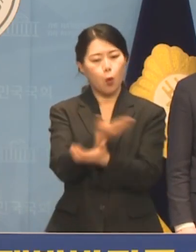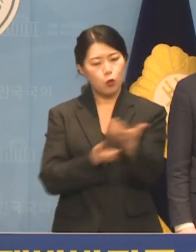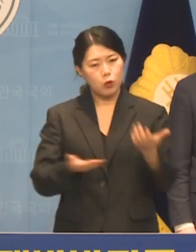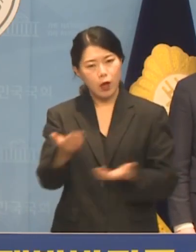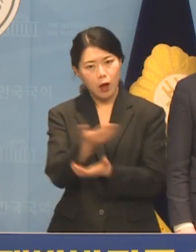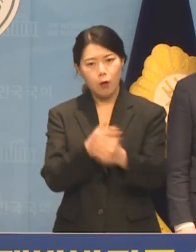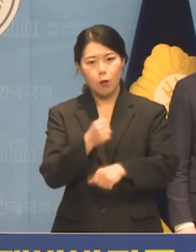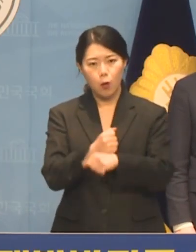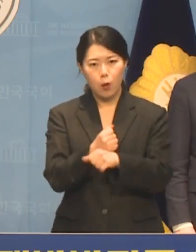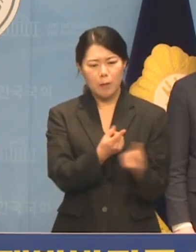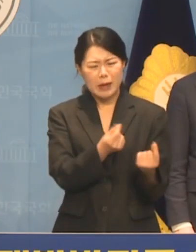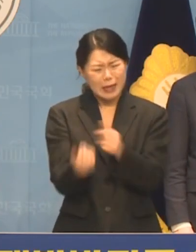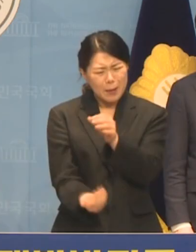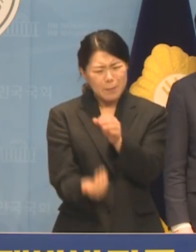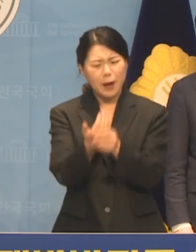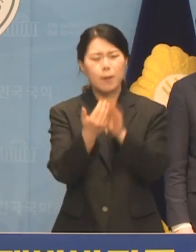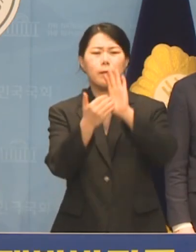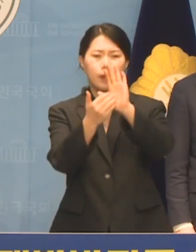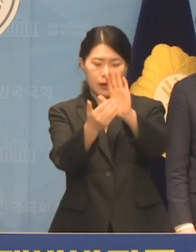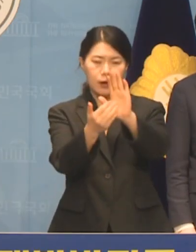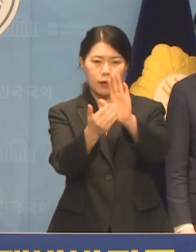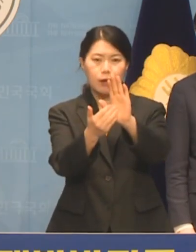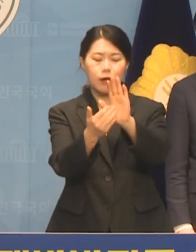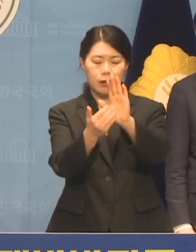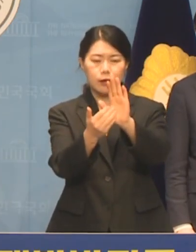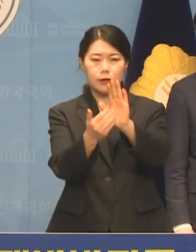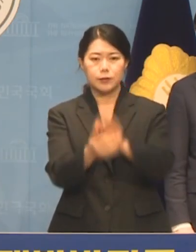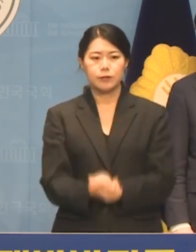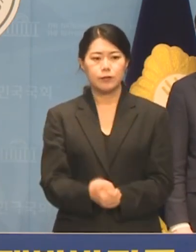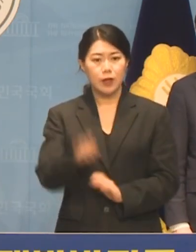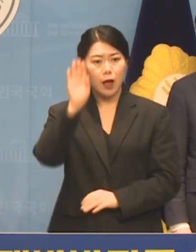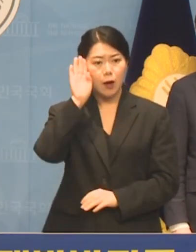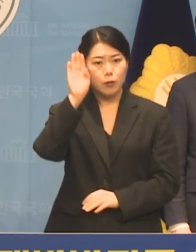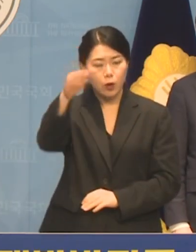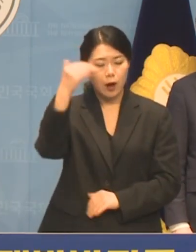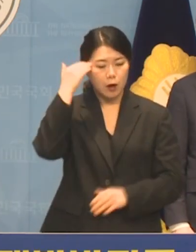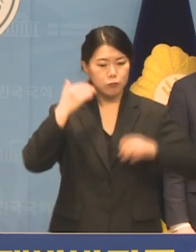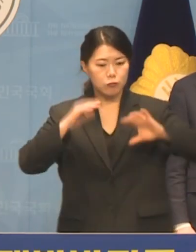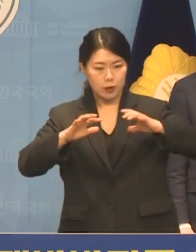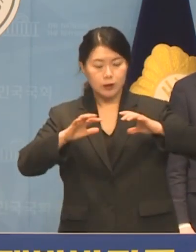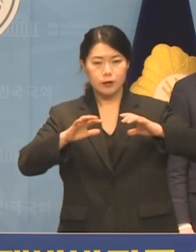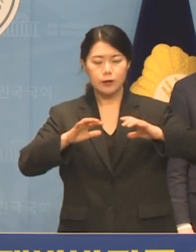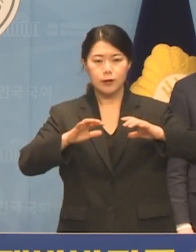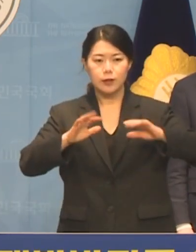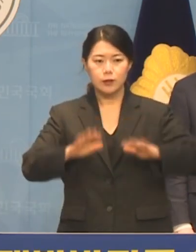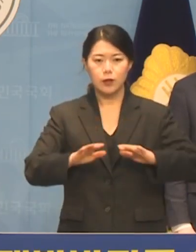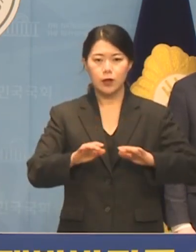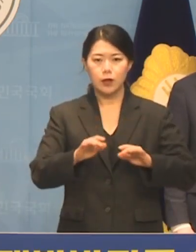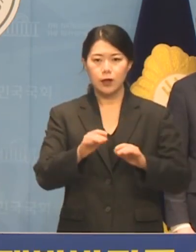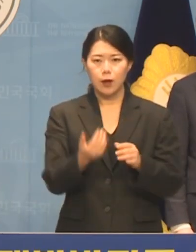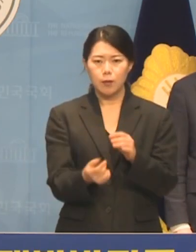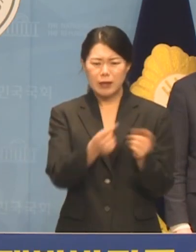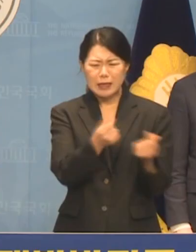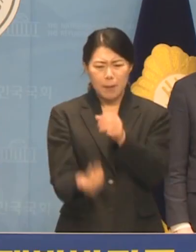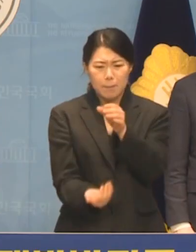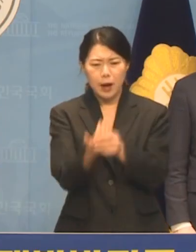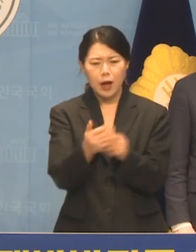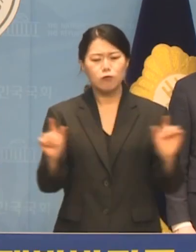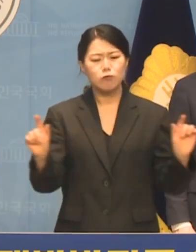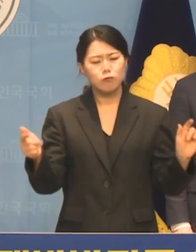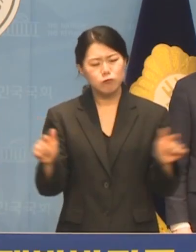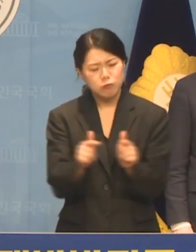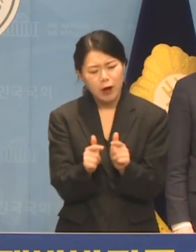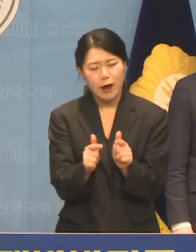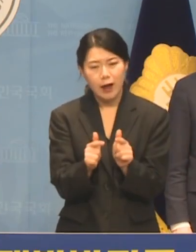공개해서 유사한 재해가 발생하지 않도록 이러한 일들이 앞으로 한국 사회에서 차근차근 줄어들어 나갈 수 있도록 함께 할 수